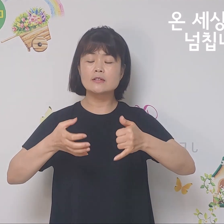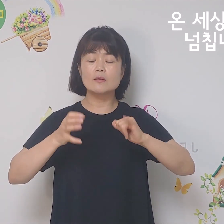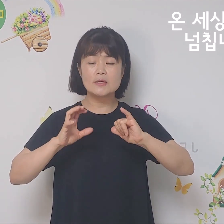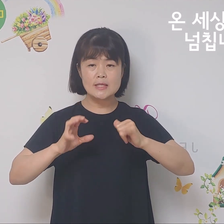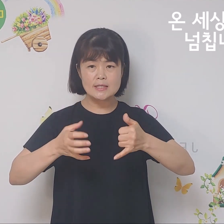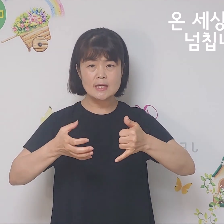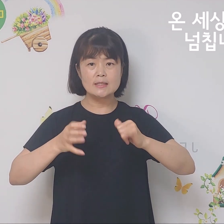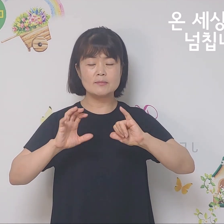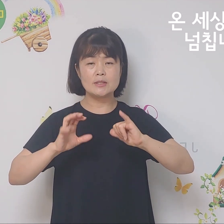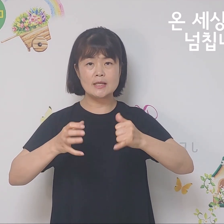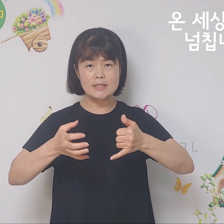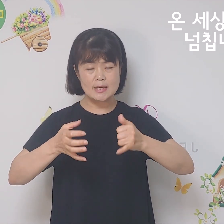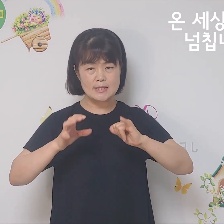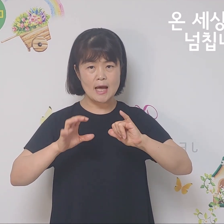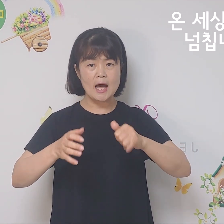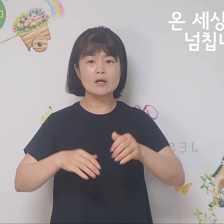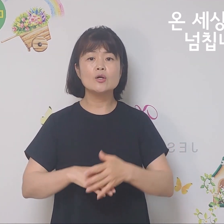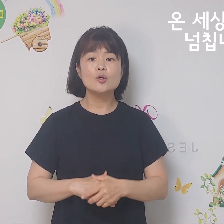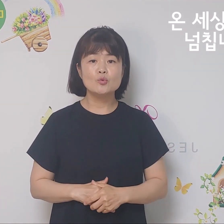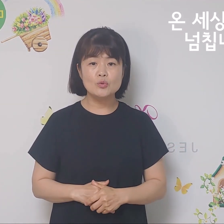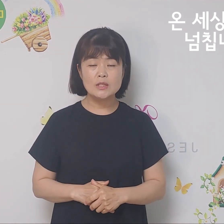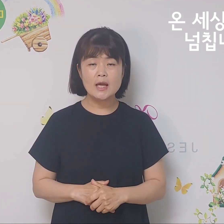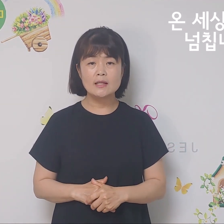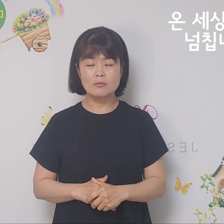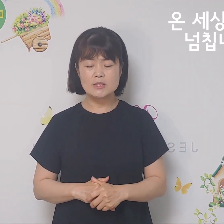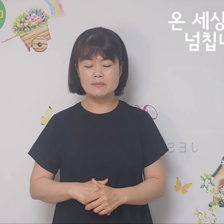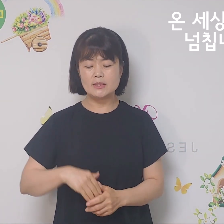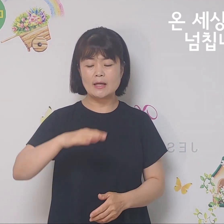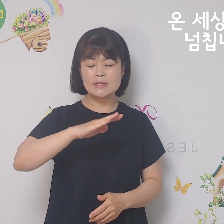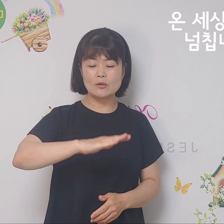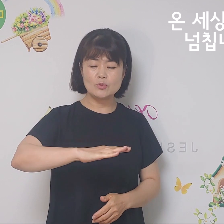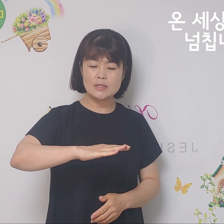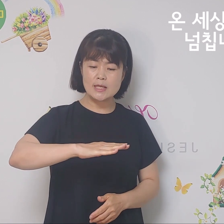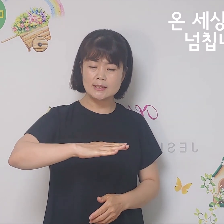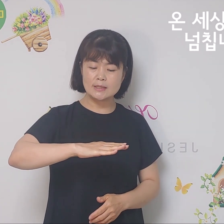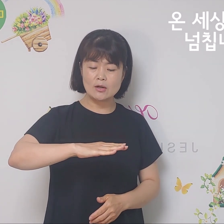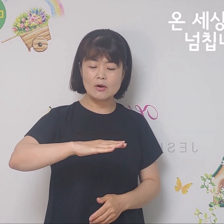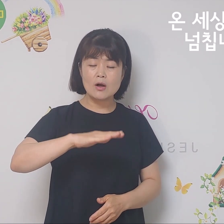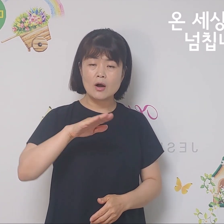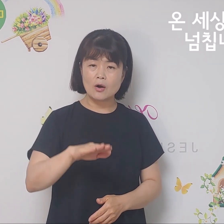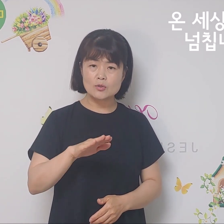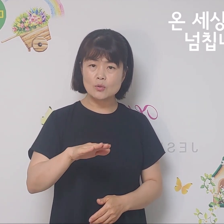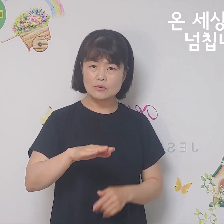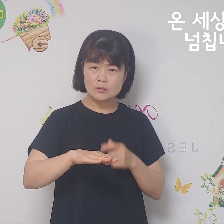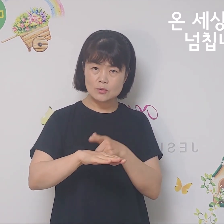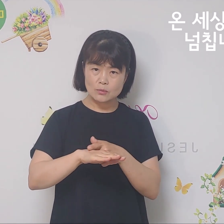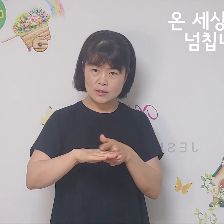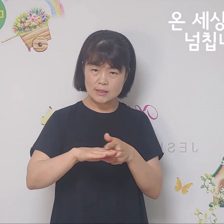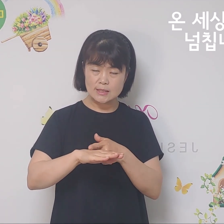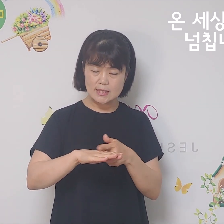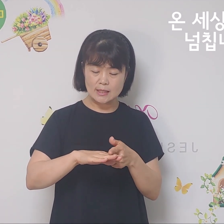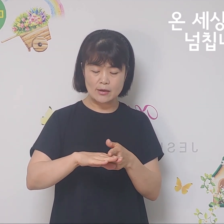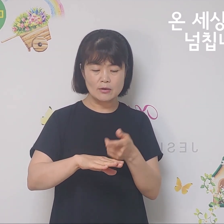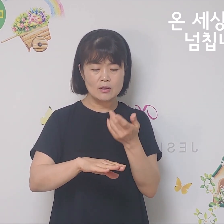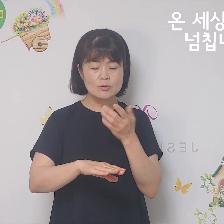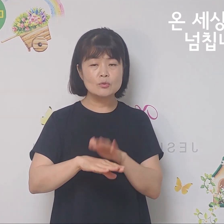그러면 세상이 됩니다. 세상. 위에 넘칩니다. 자, 위자는요. 손등이 있잖아요.